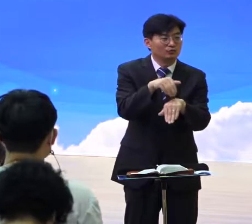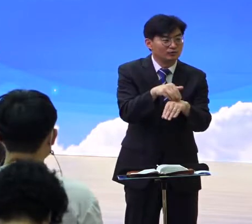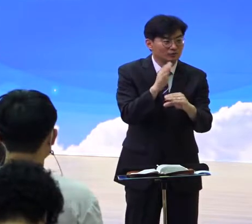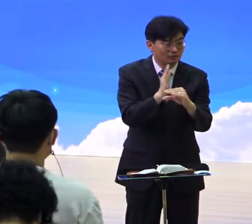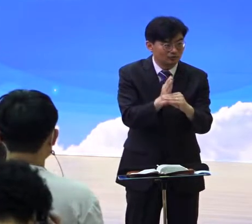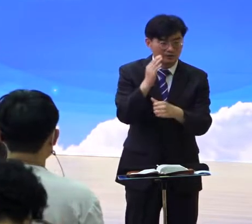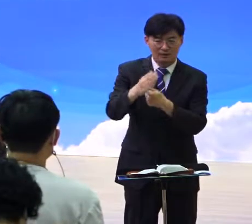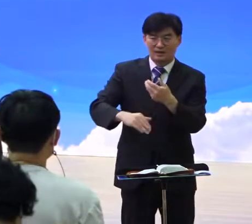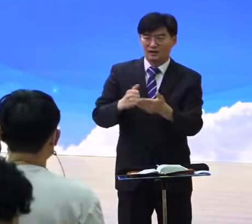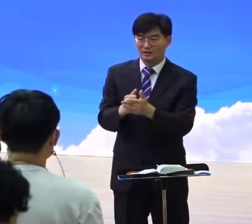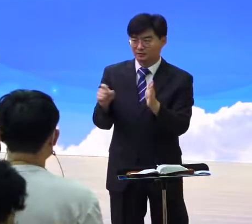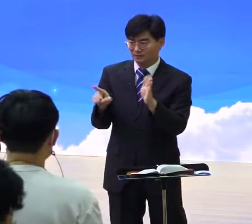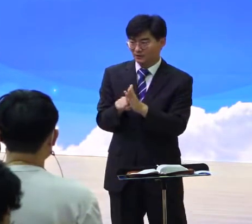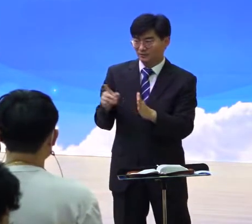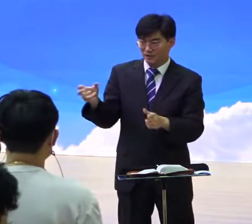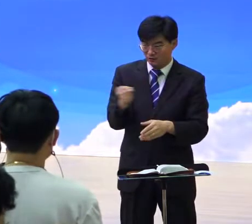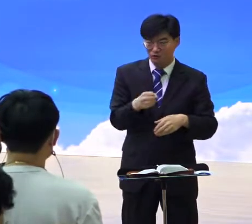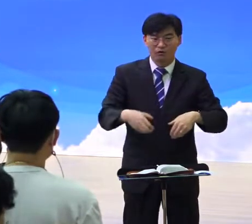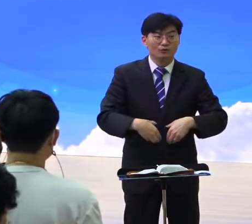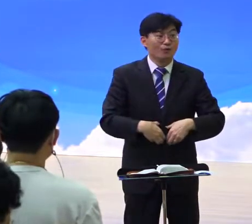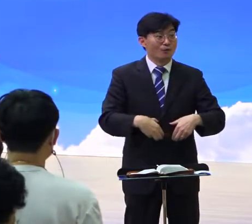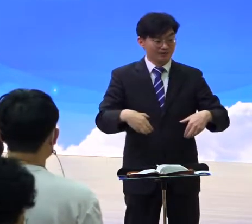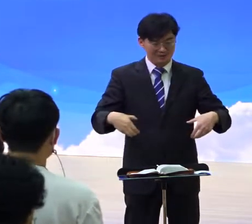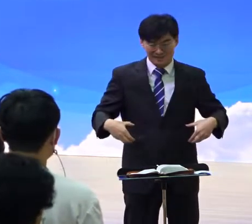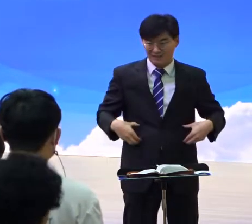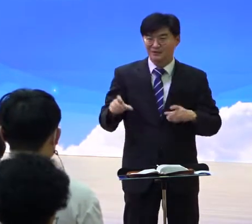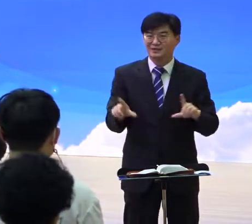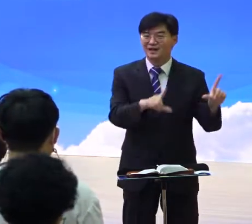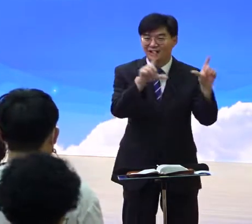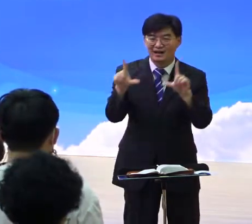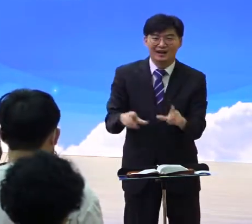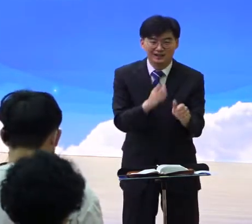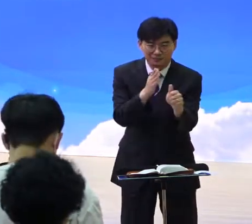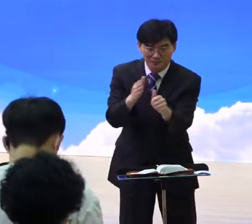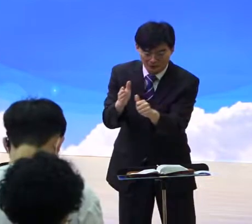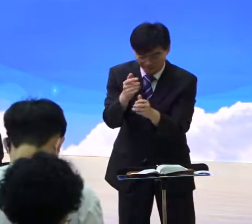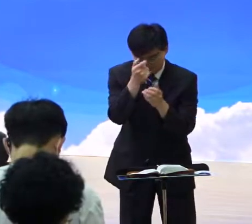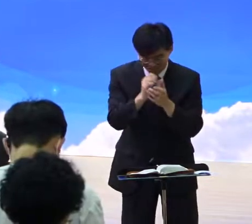바라보시면서 더 용기를 내어서 살아가시기를 바랍니다. 기도하겠습니다.